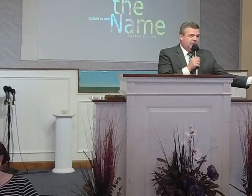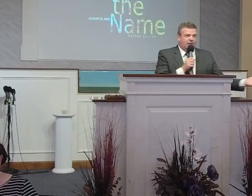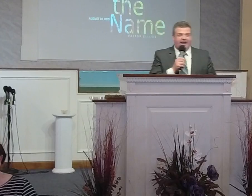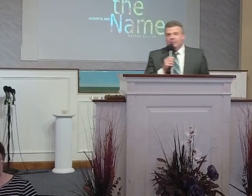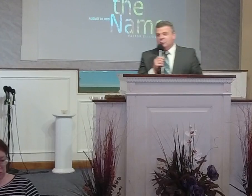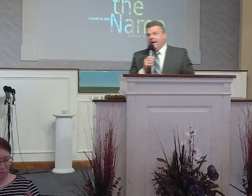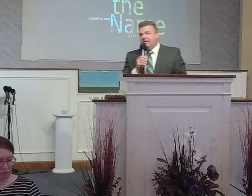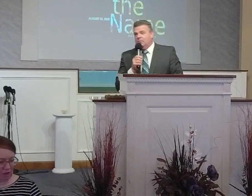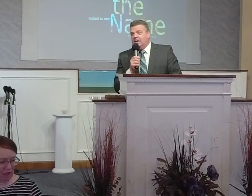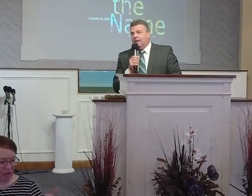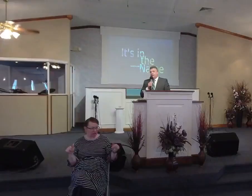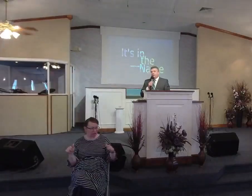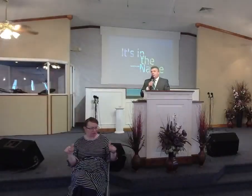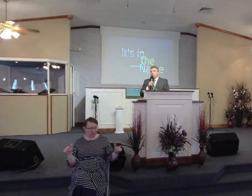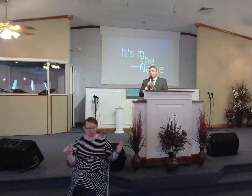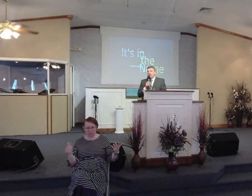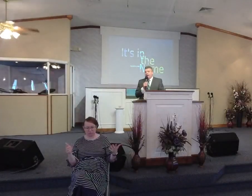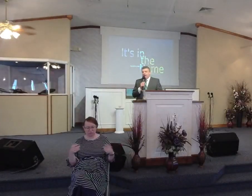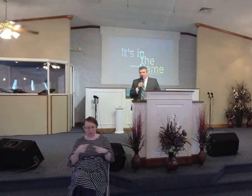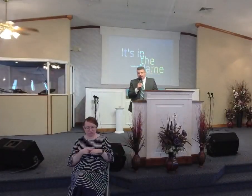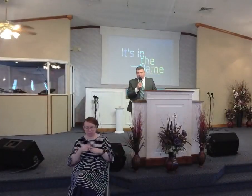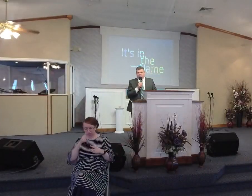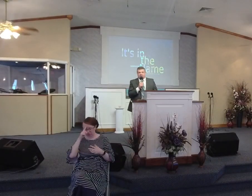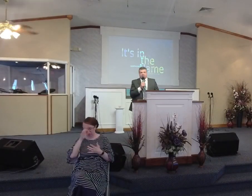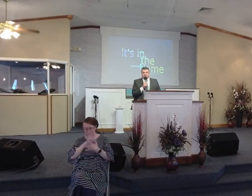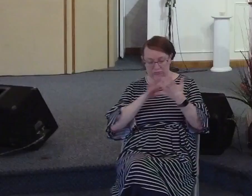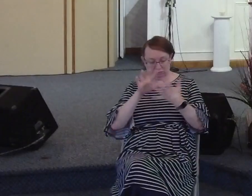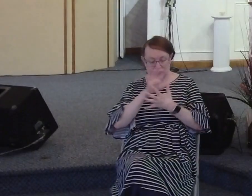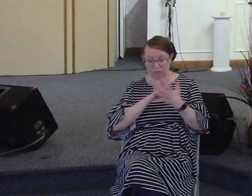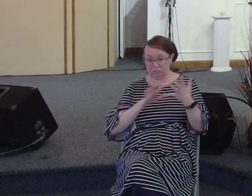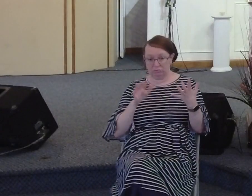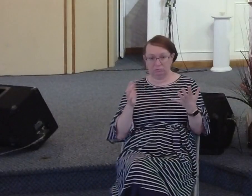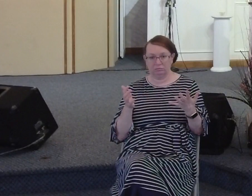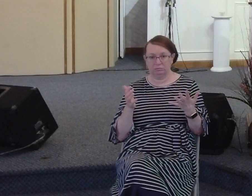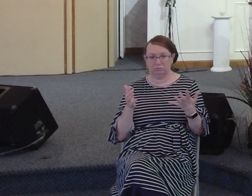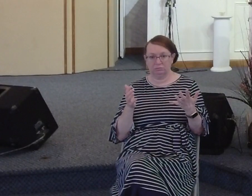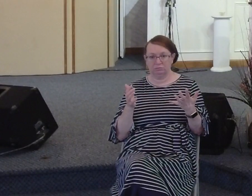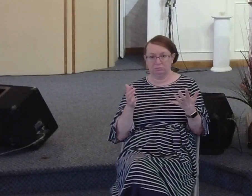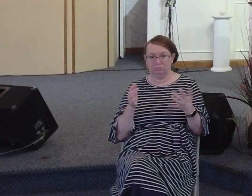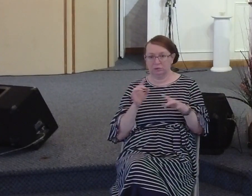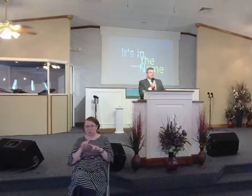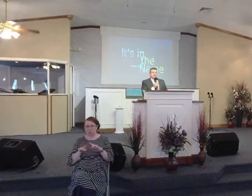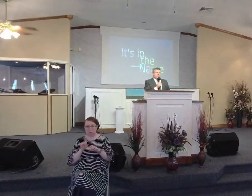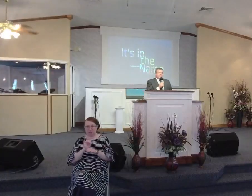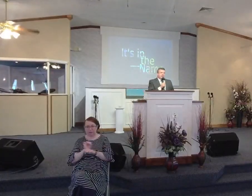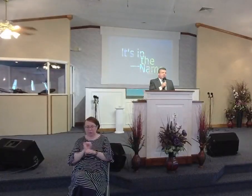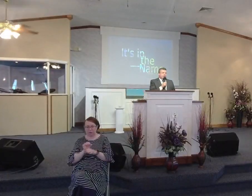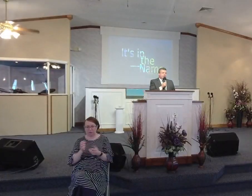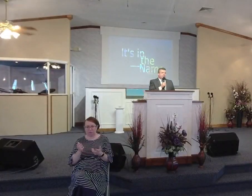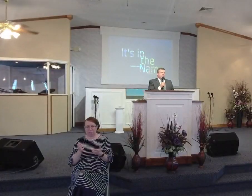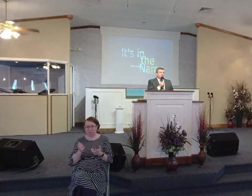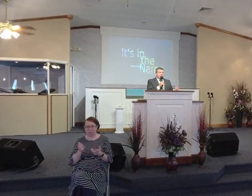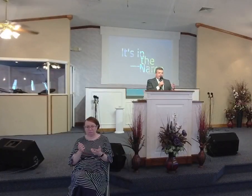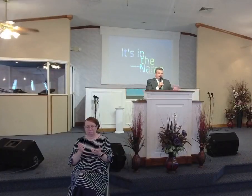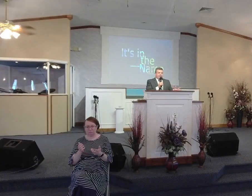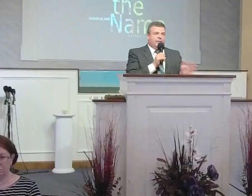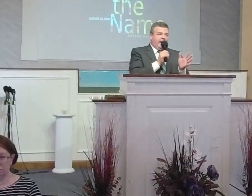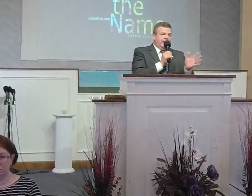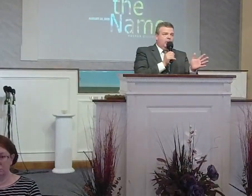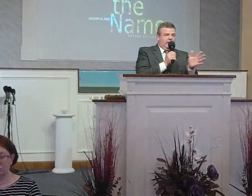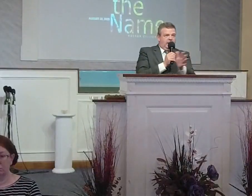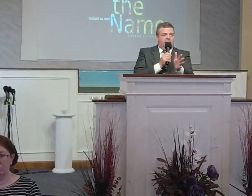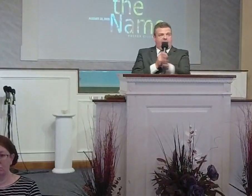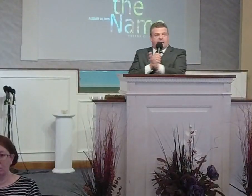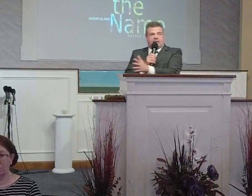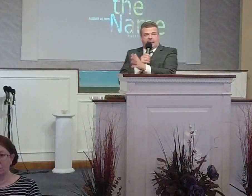no sé decirte martillo, o tú no entiendes lo que yo te estoy diciendo porque estamos hablando en un lenguaje diferente y se convierte en un caos.